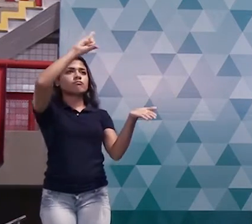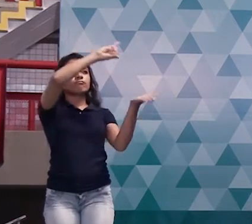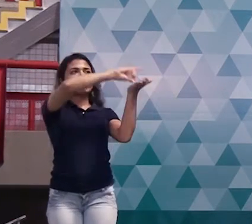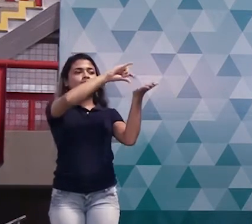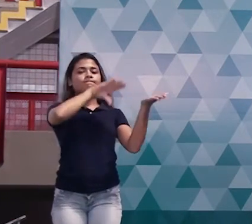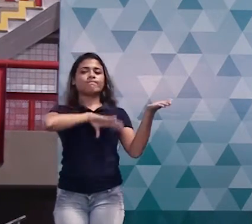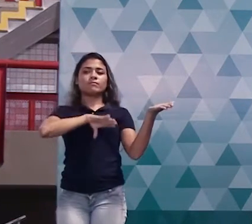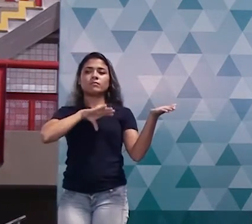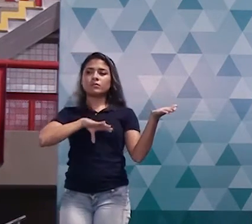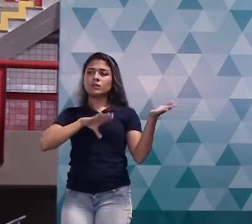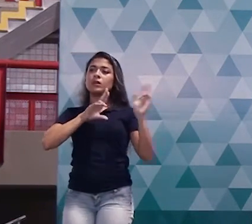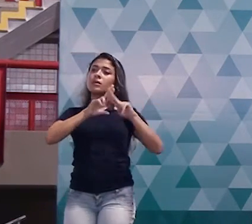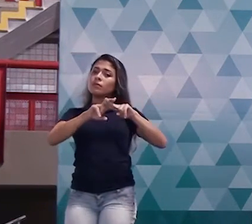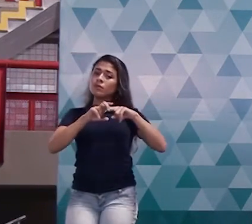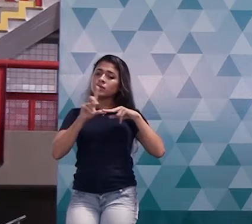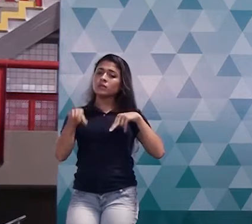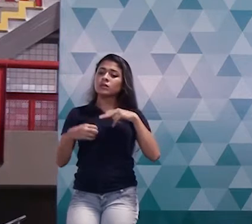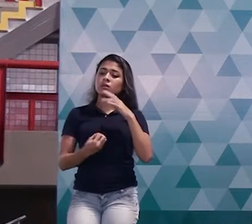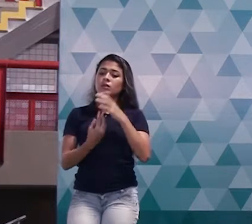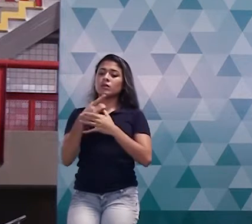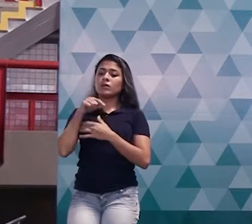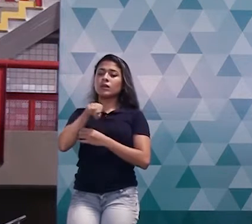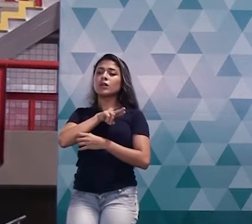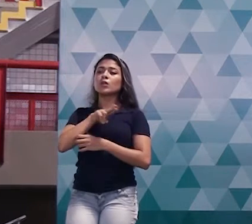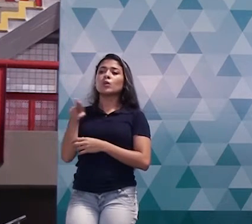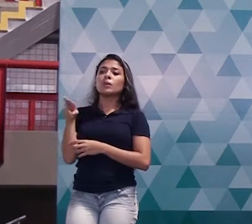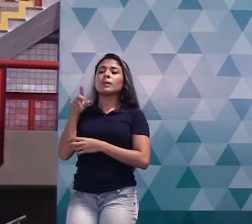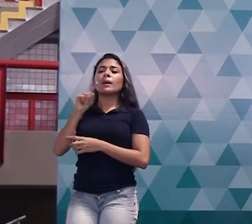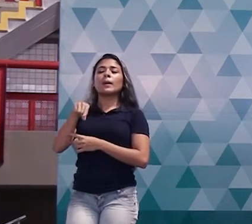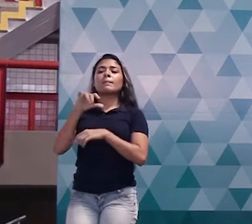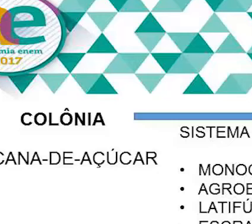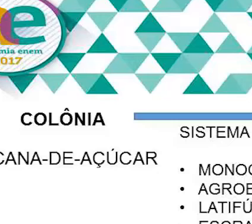sistema plantation. Sistema plantation,